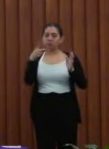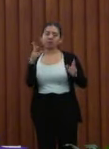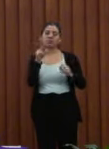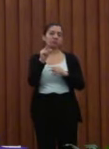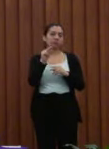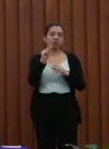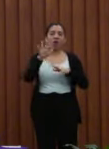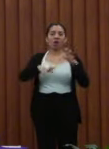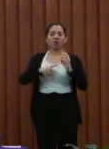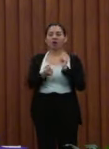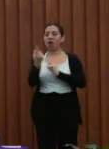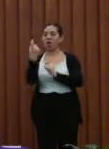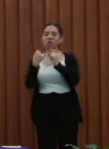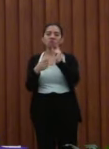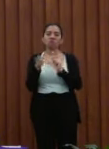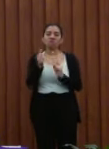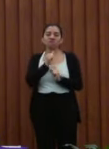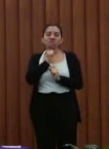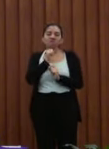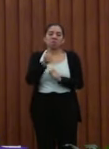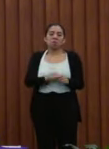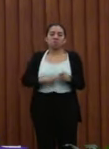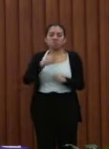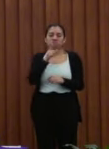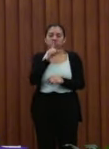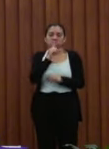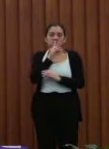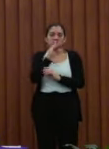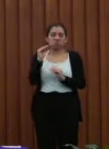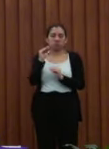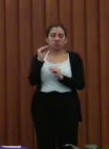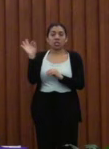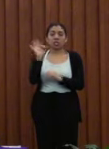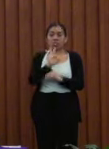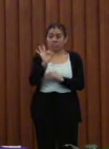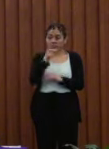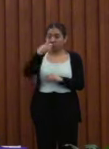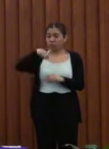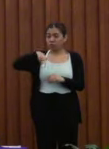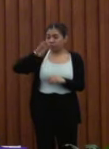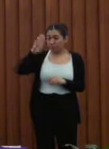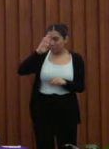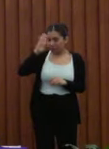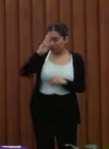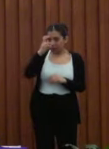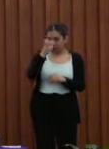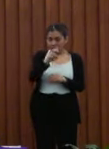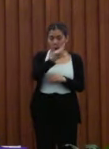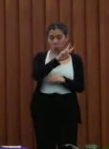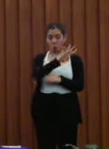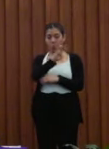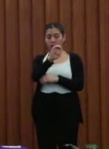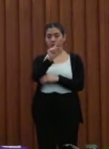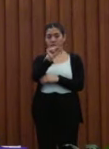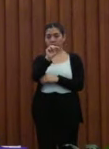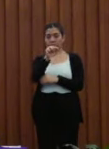aproximada, pensamos que podría ser el doble, ¿no? O incluso más, ¿no?